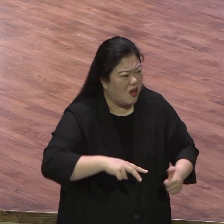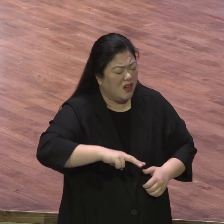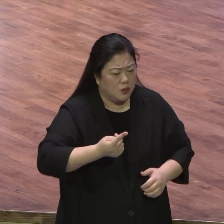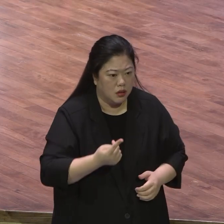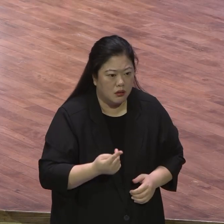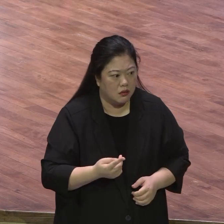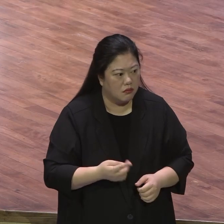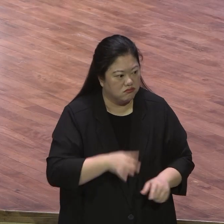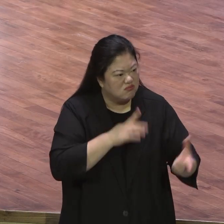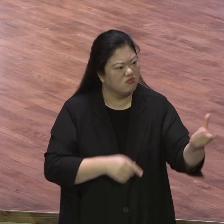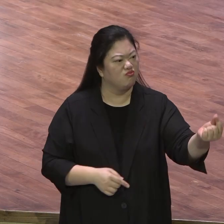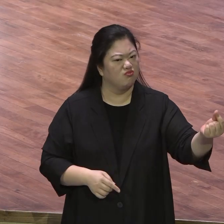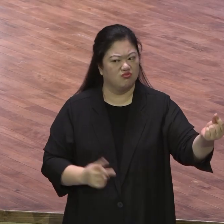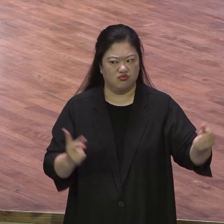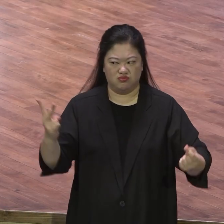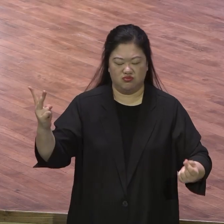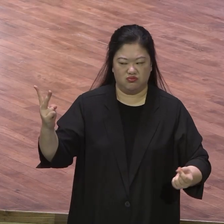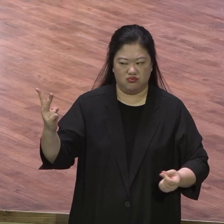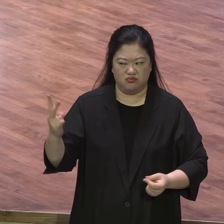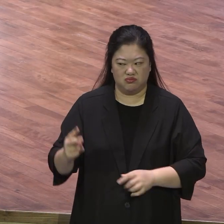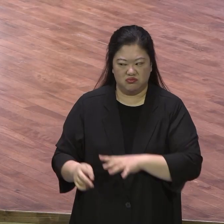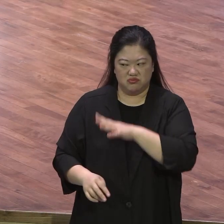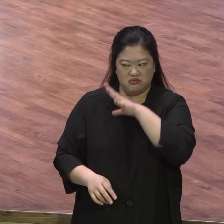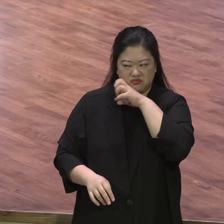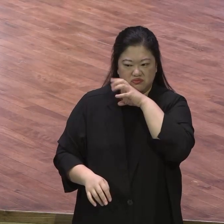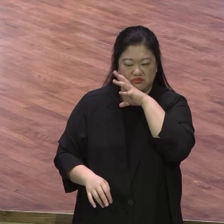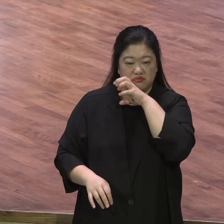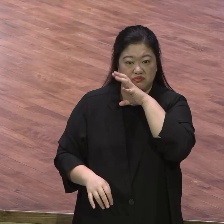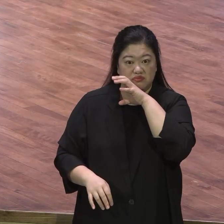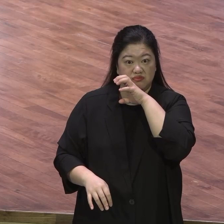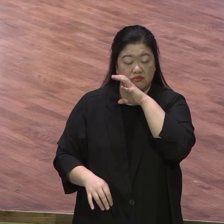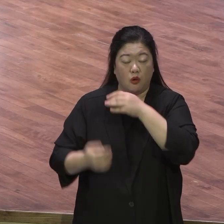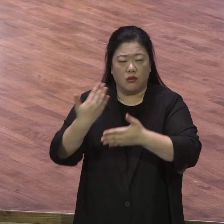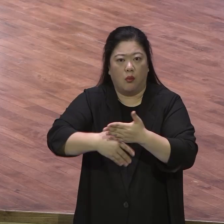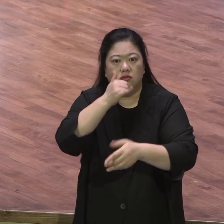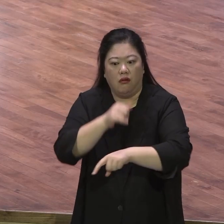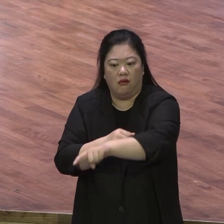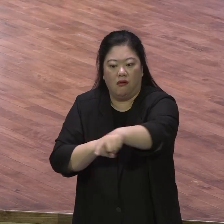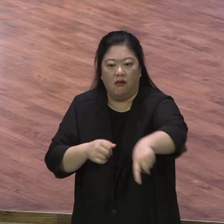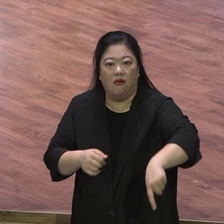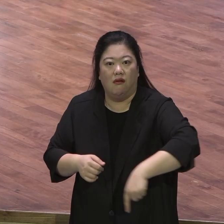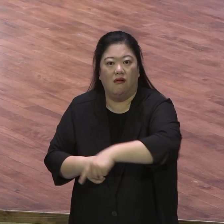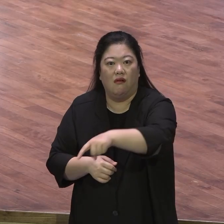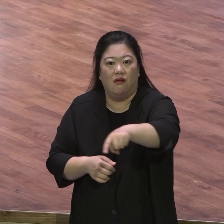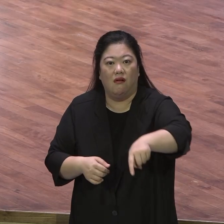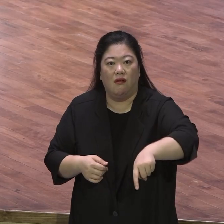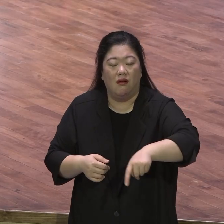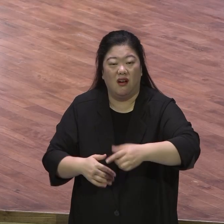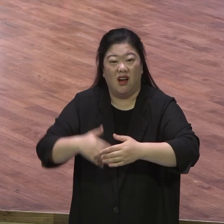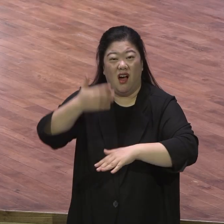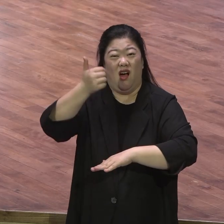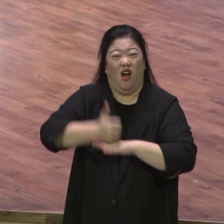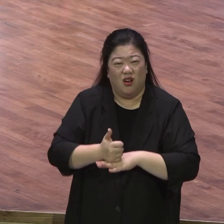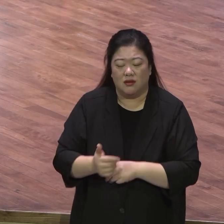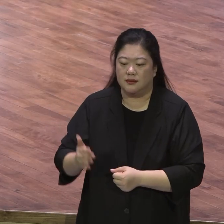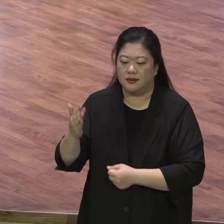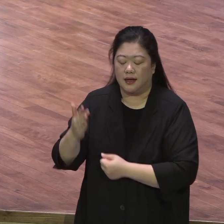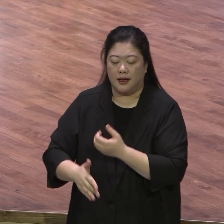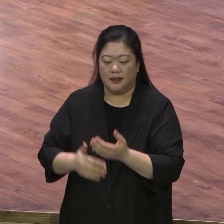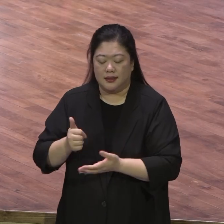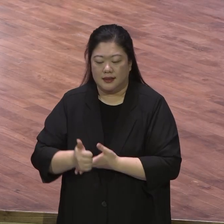그 모세 아론을 계속해서 원망을 계속 또 해대는 거요 하나님께서 크게